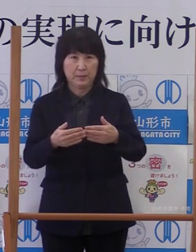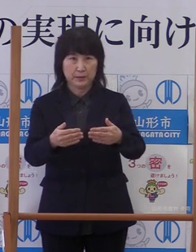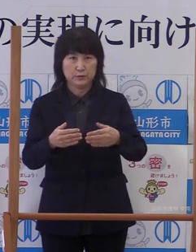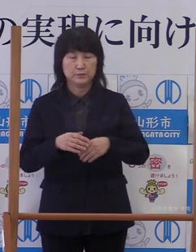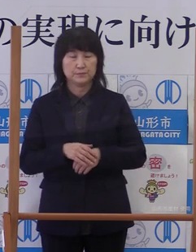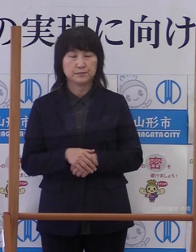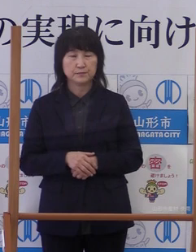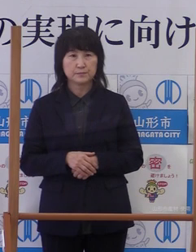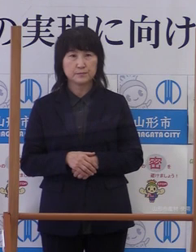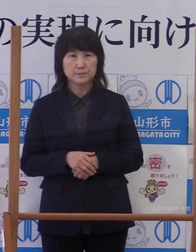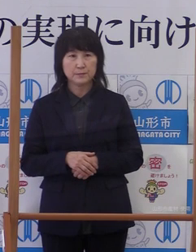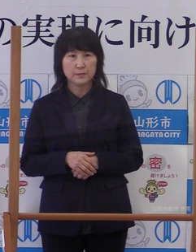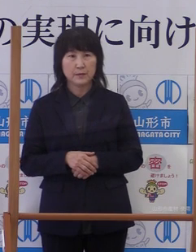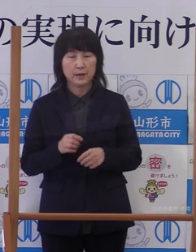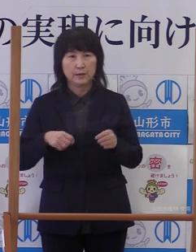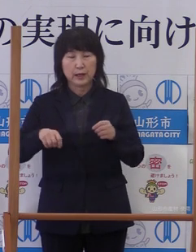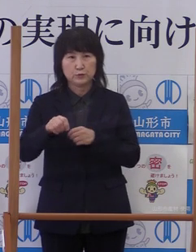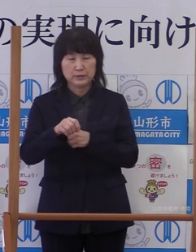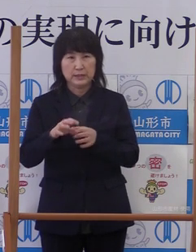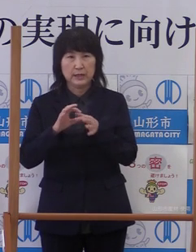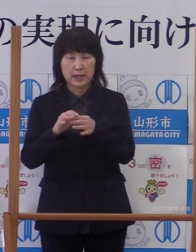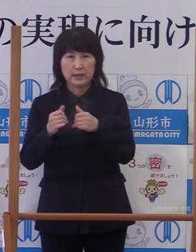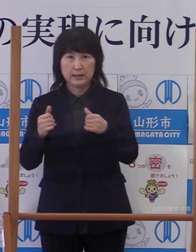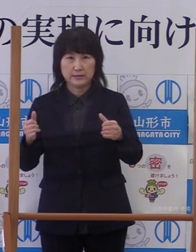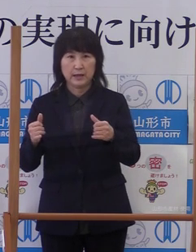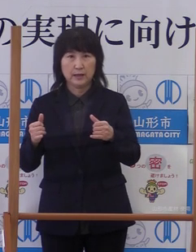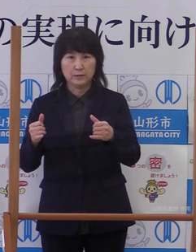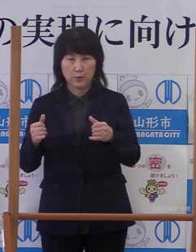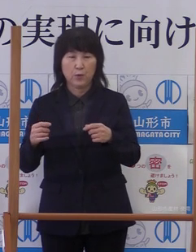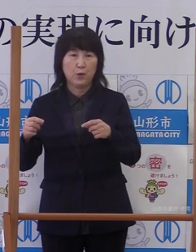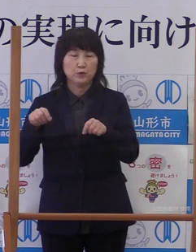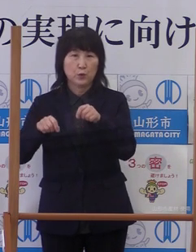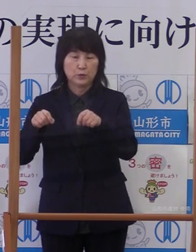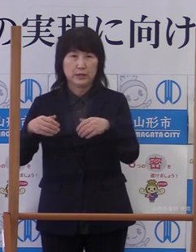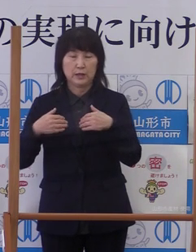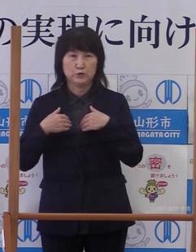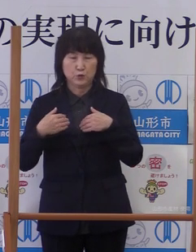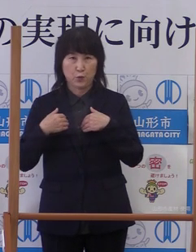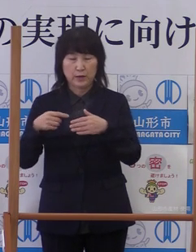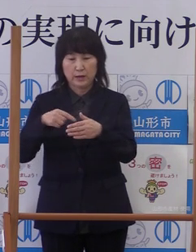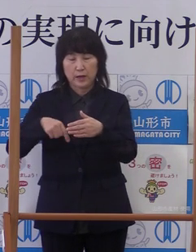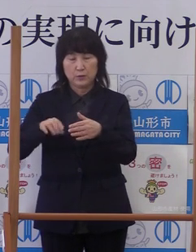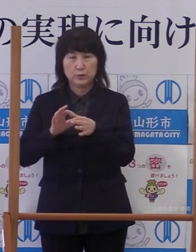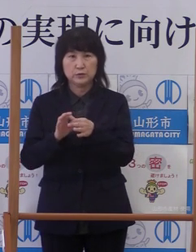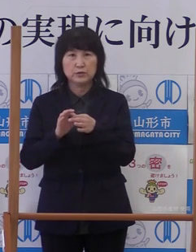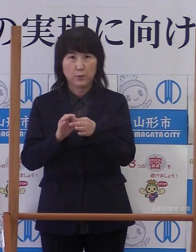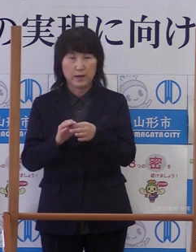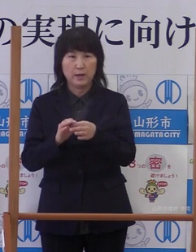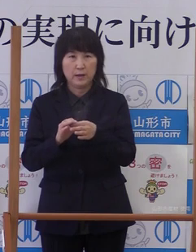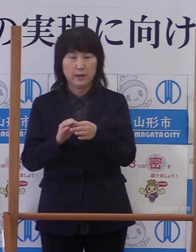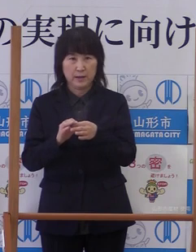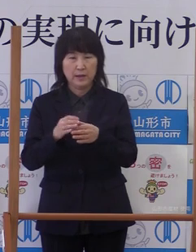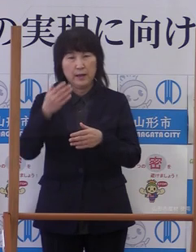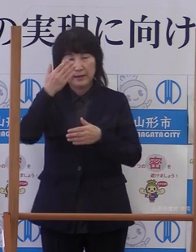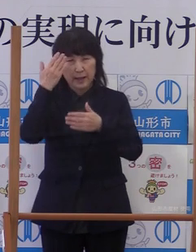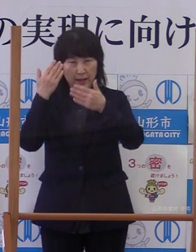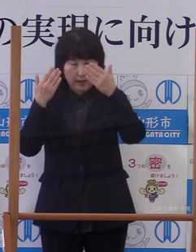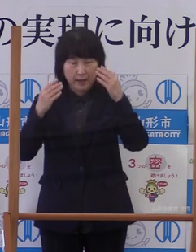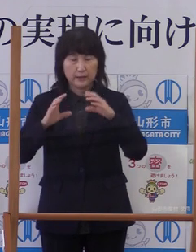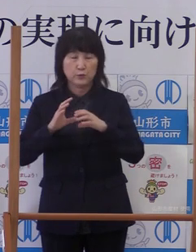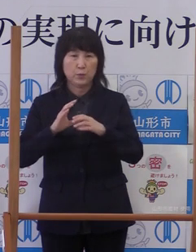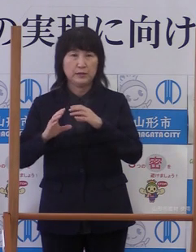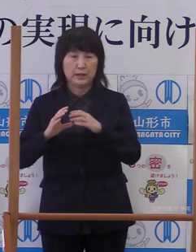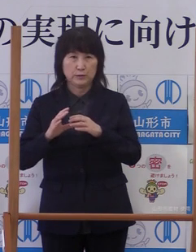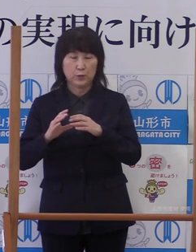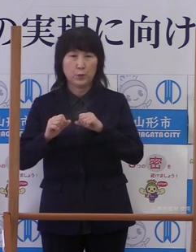。一方、関係する方々と調整が必要な取り組みにつきましては、丁寧にコミュニケーションを取り